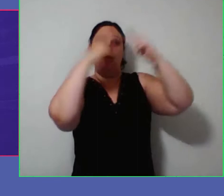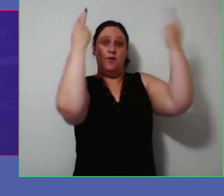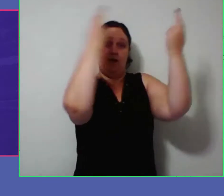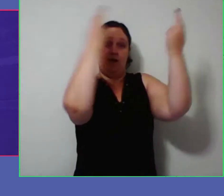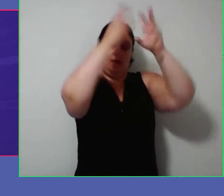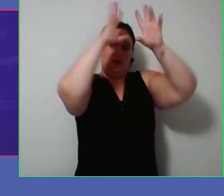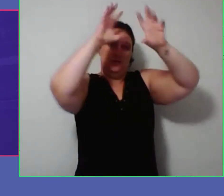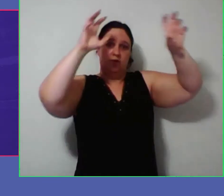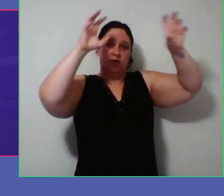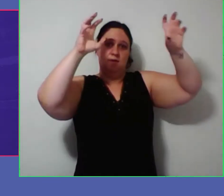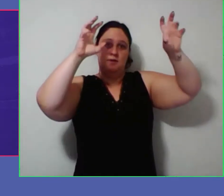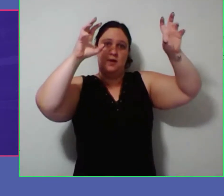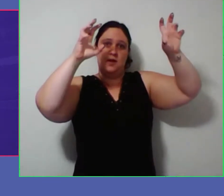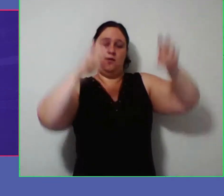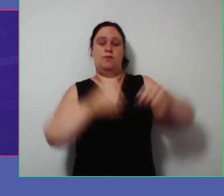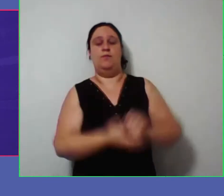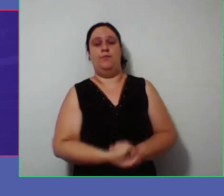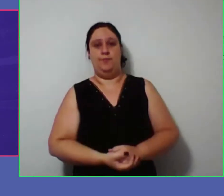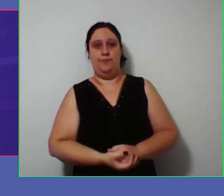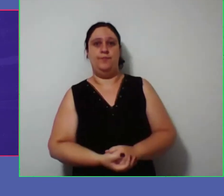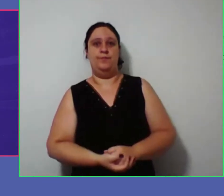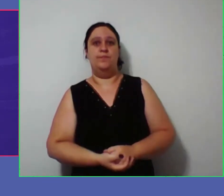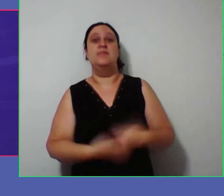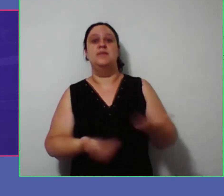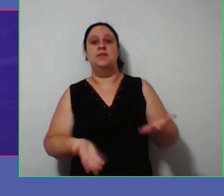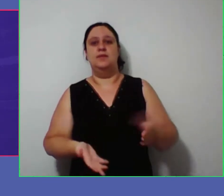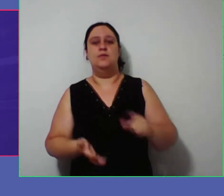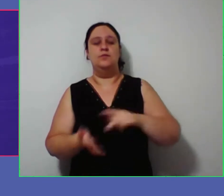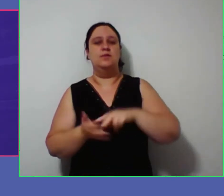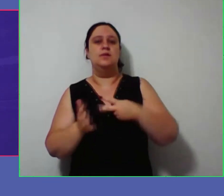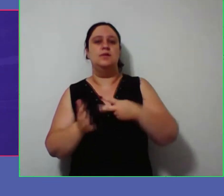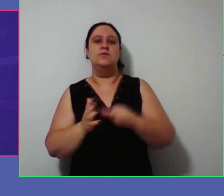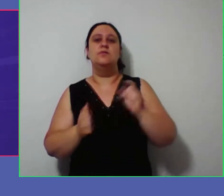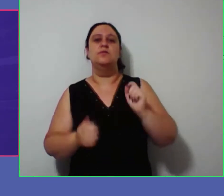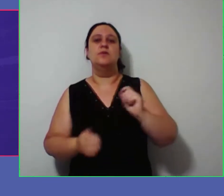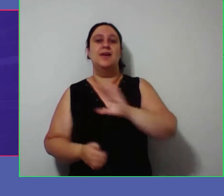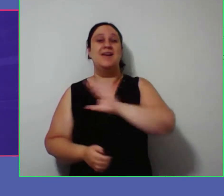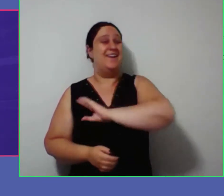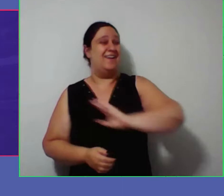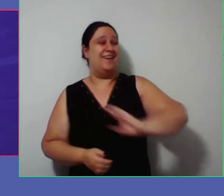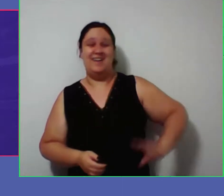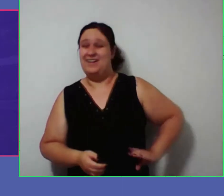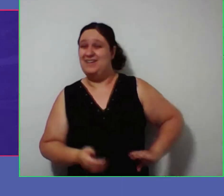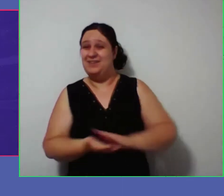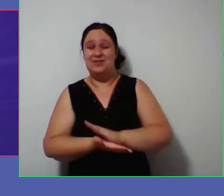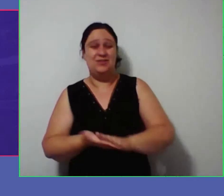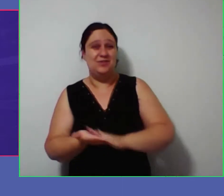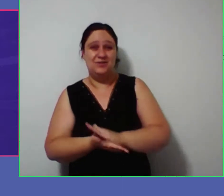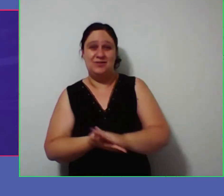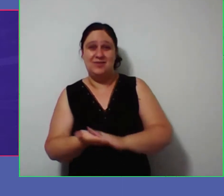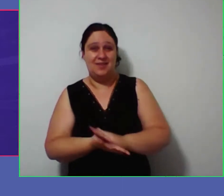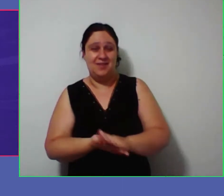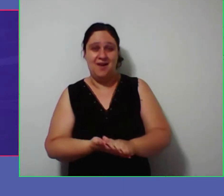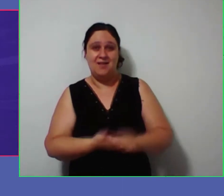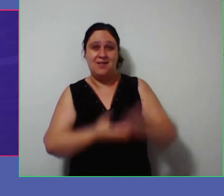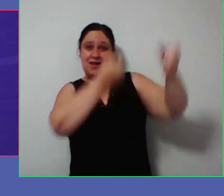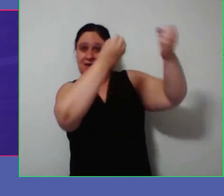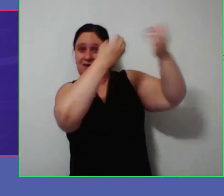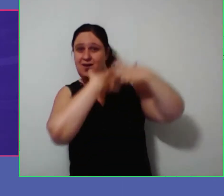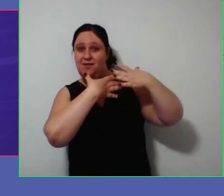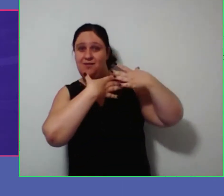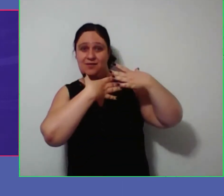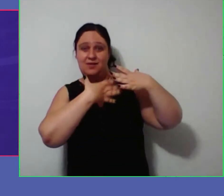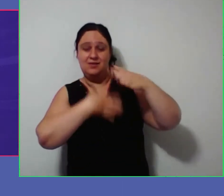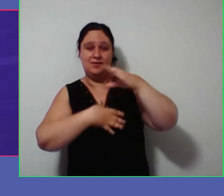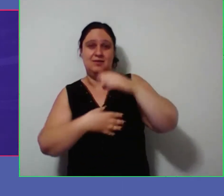sem Cristo e sem a igreja, ou sem a revelação acerca de Cristo e sem a revelação acerca